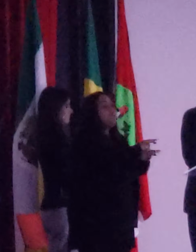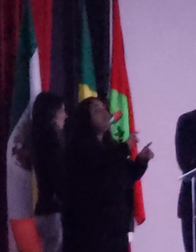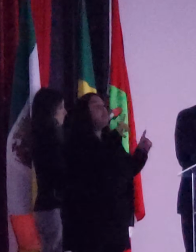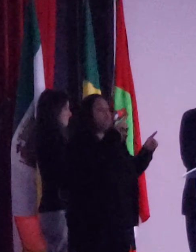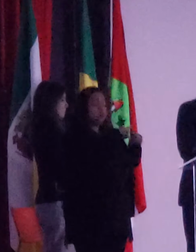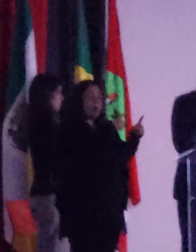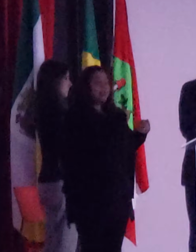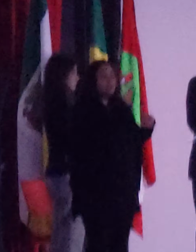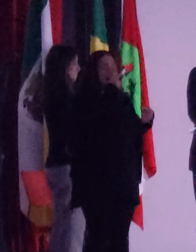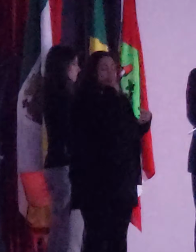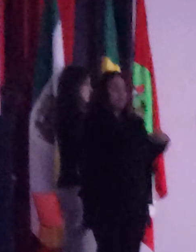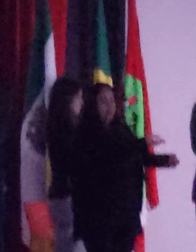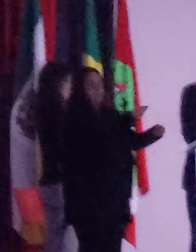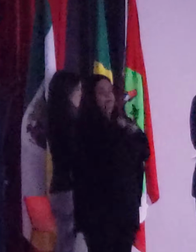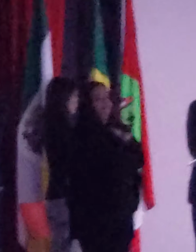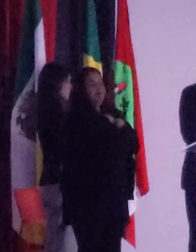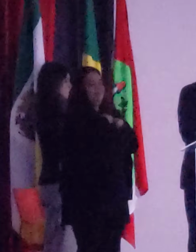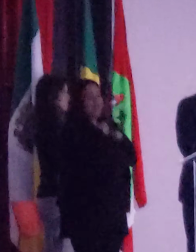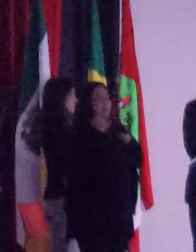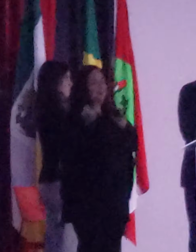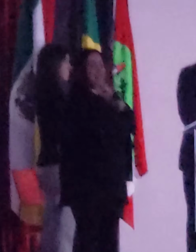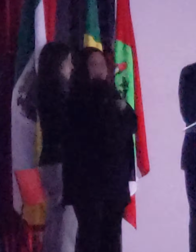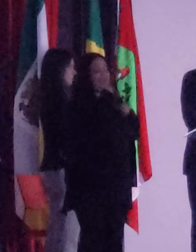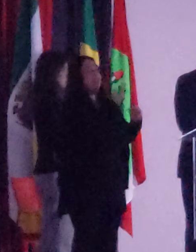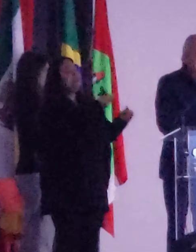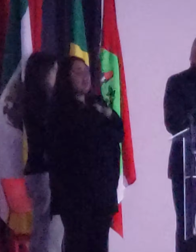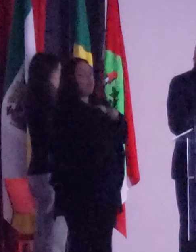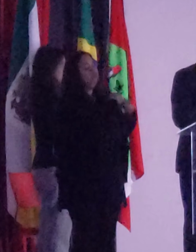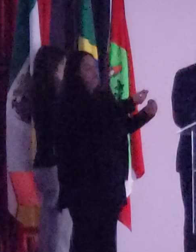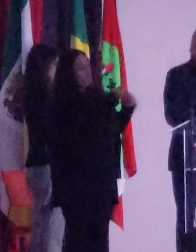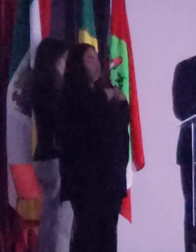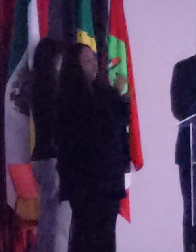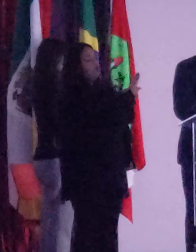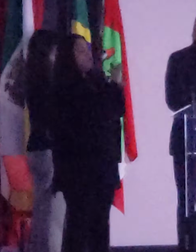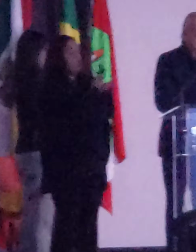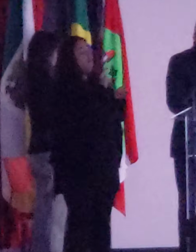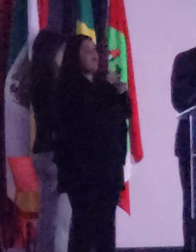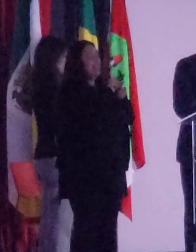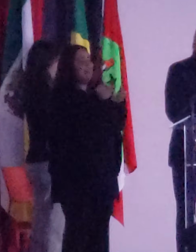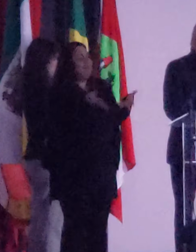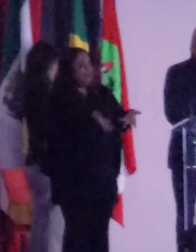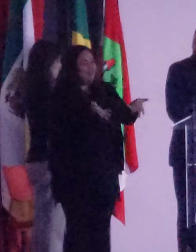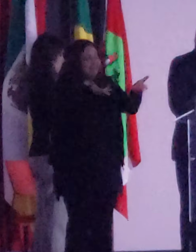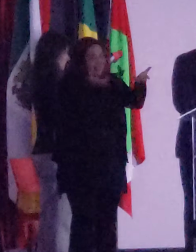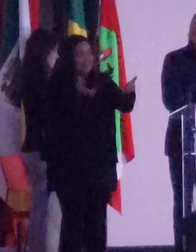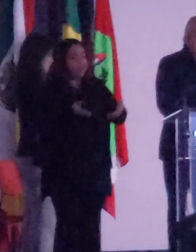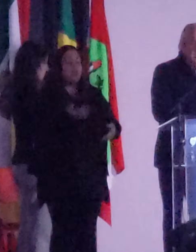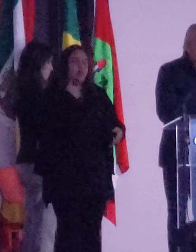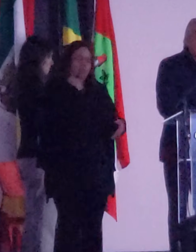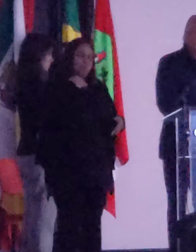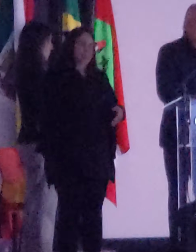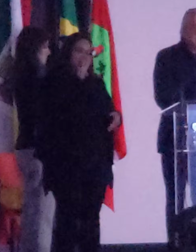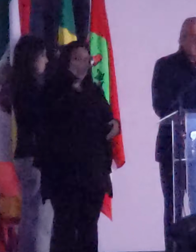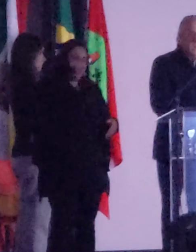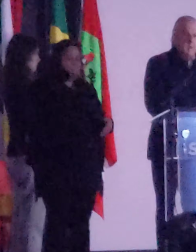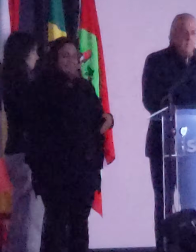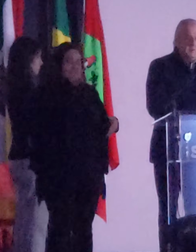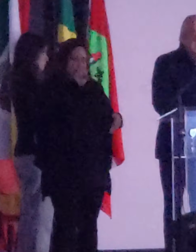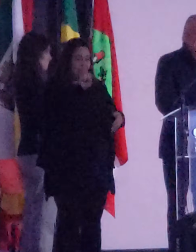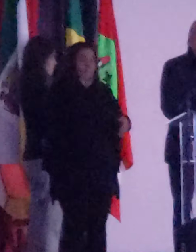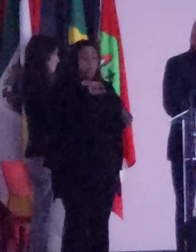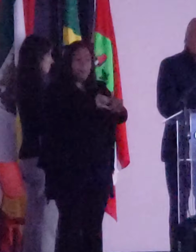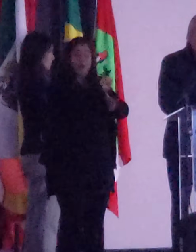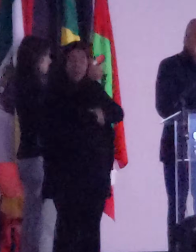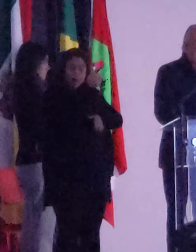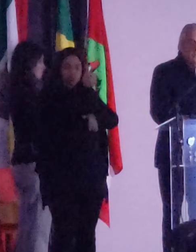valores para que aplicassem nesses projetos. O movimento BNDES foi o primeiro, muito pequeno ainda,